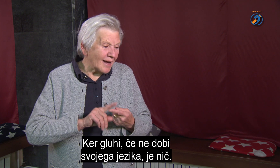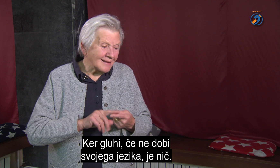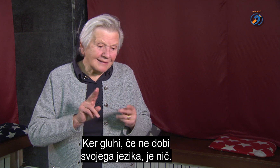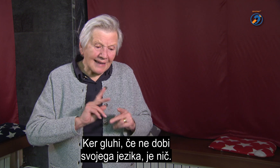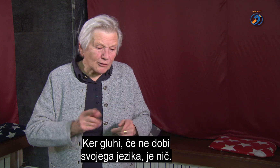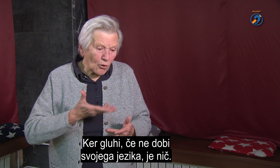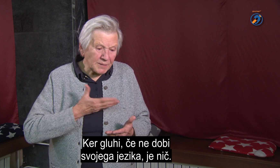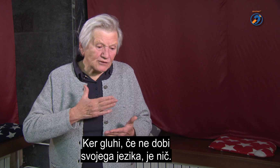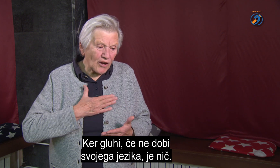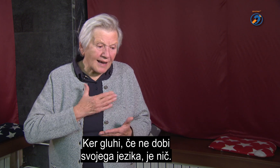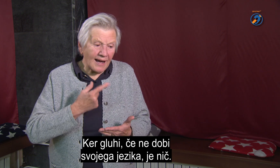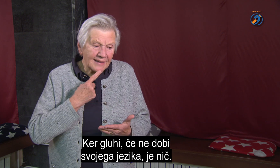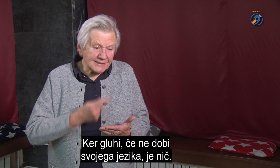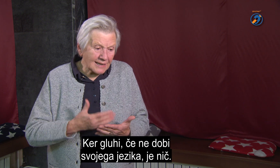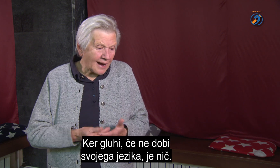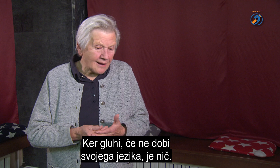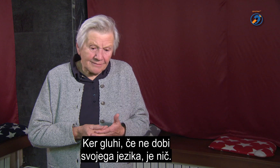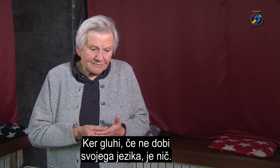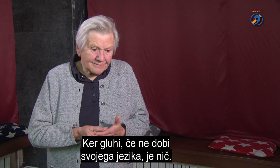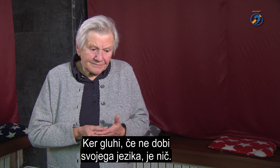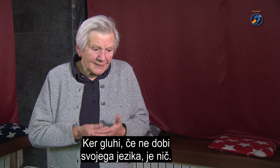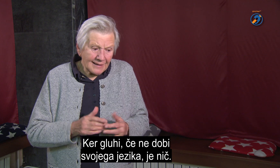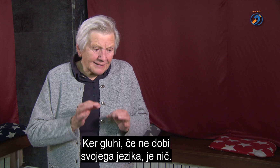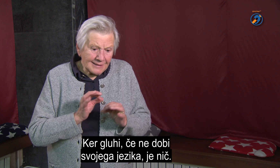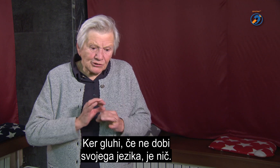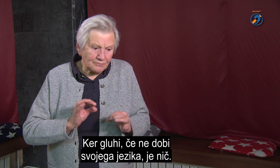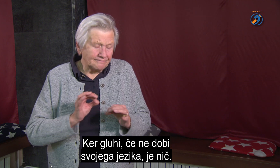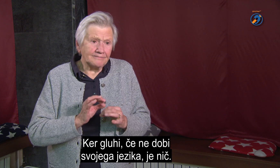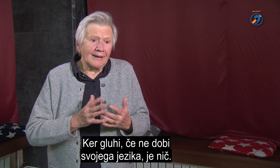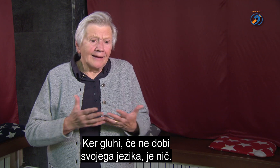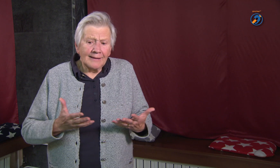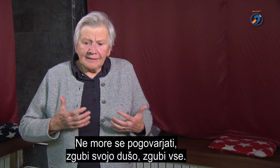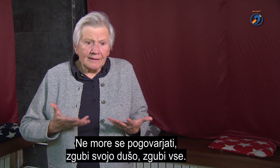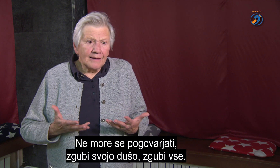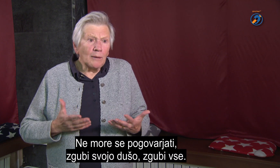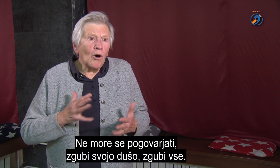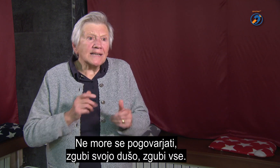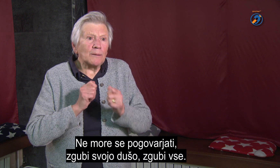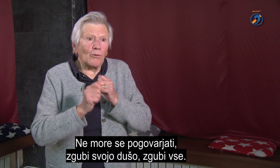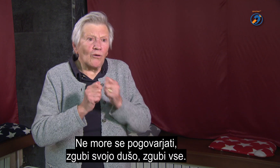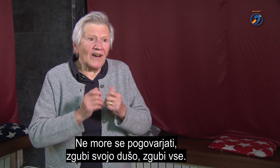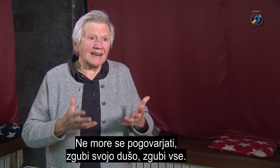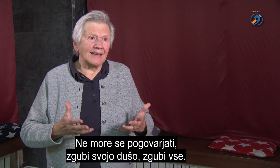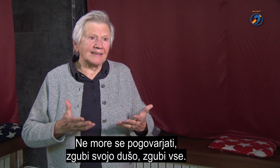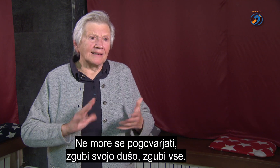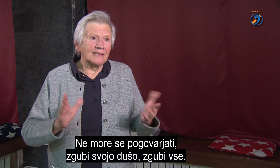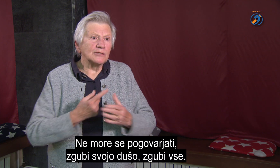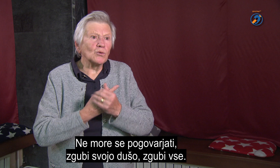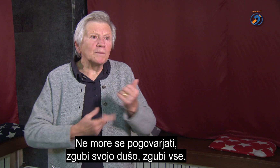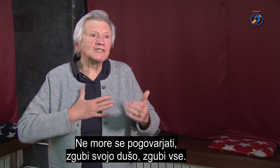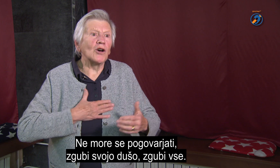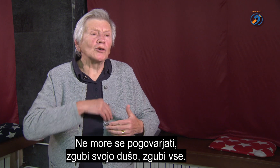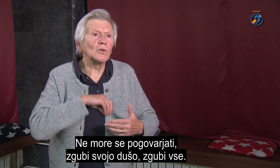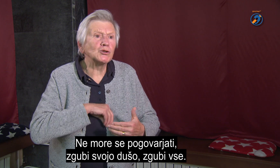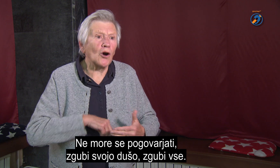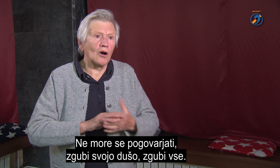gluhi, če ne dobi svojega jezika, je nič. Ne more se pogovarjati,